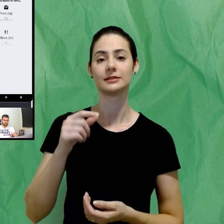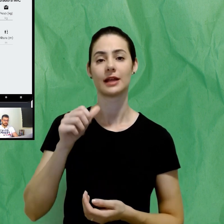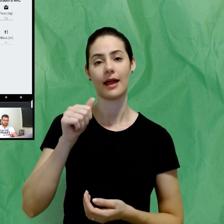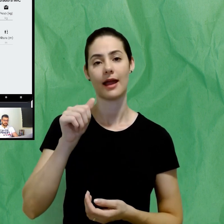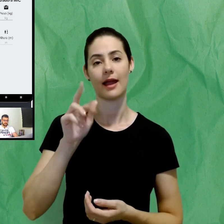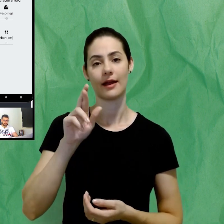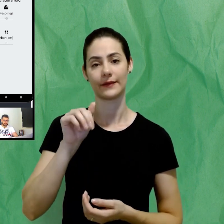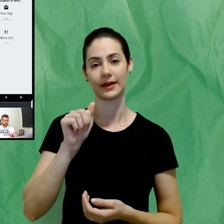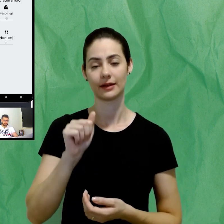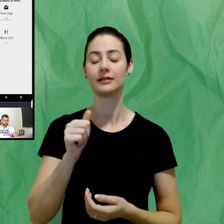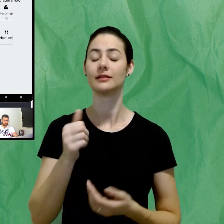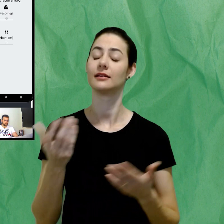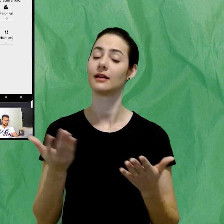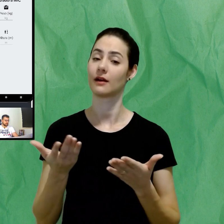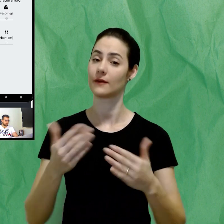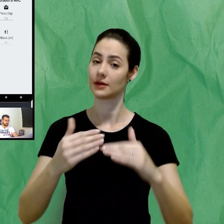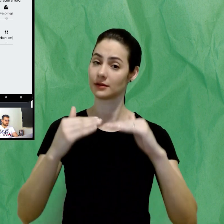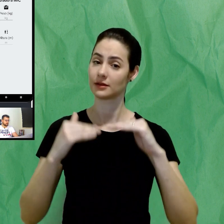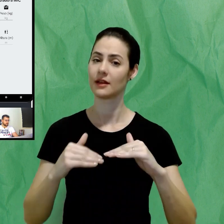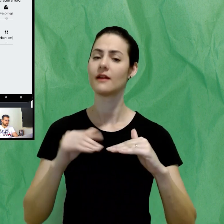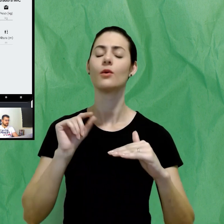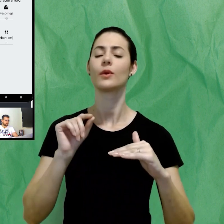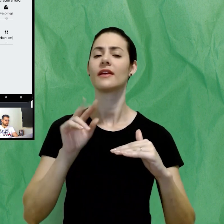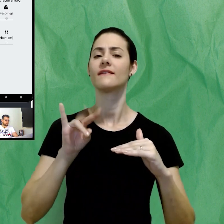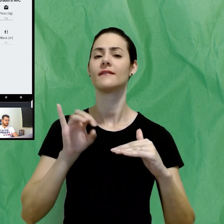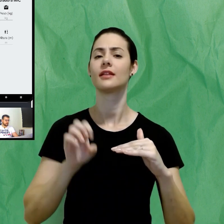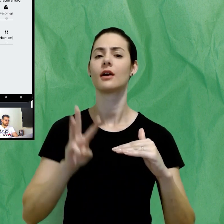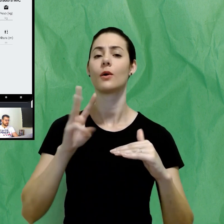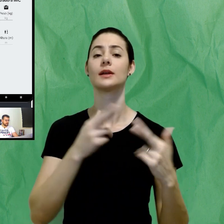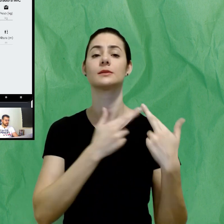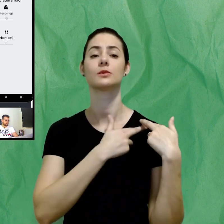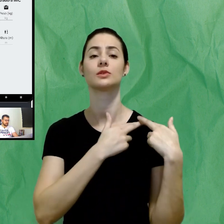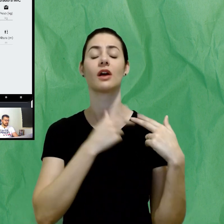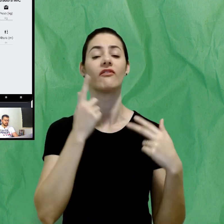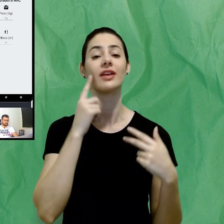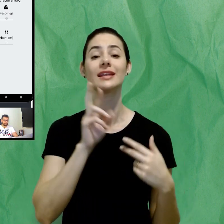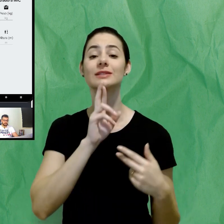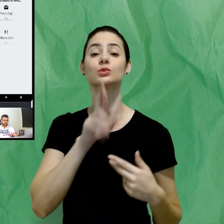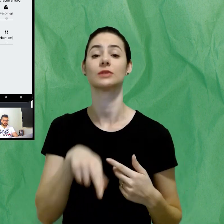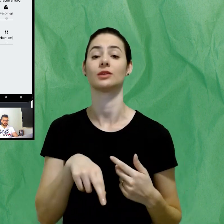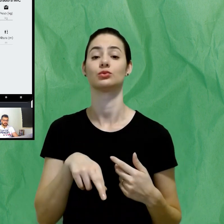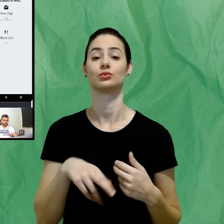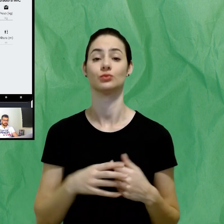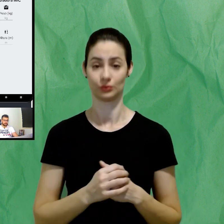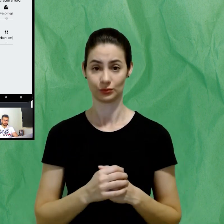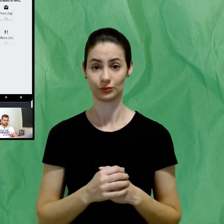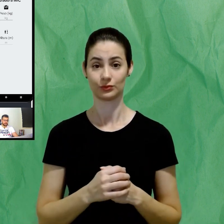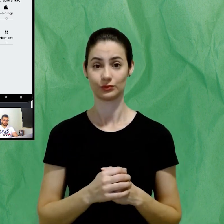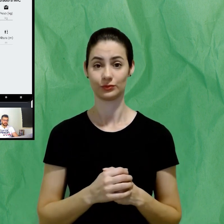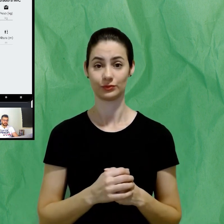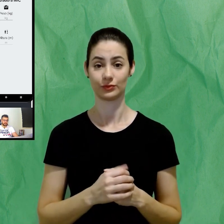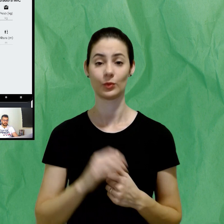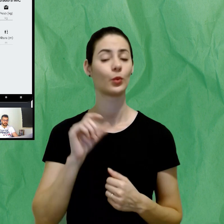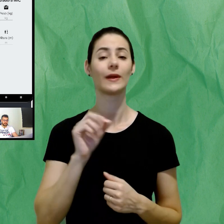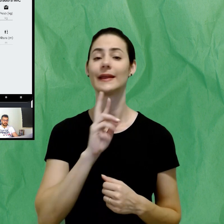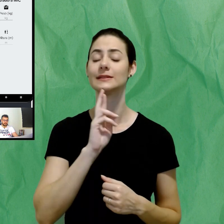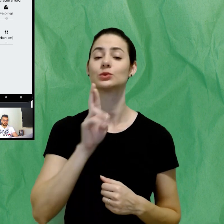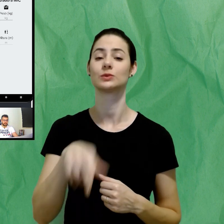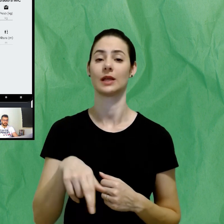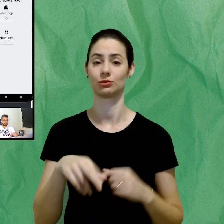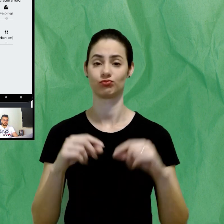A gente vai ter uma view responsável por cuidar do resultado, né? Então quem vai ser o